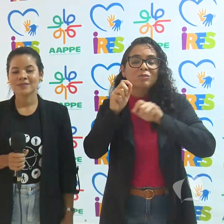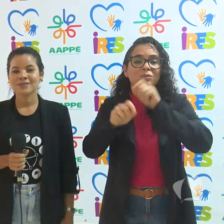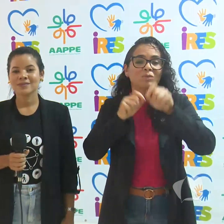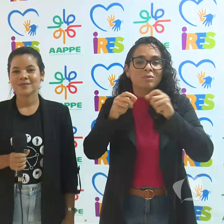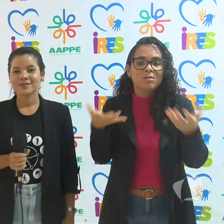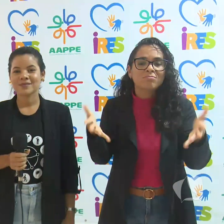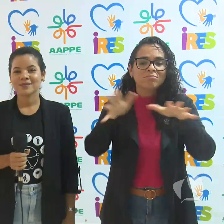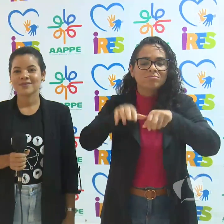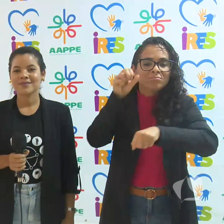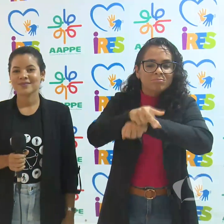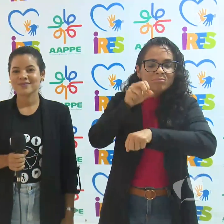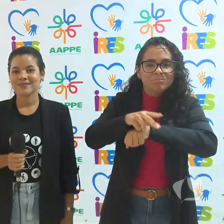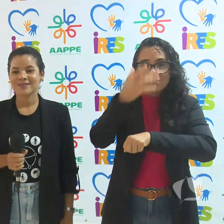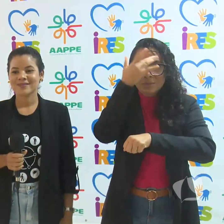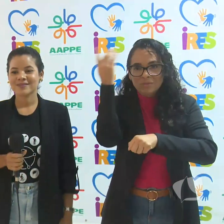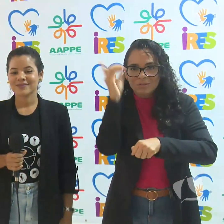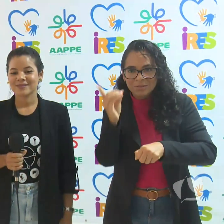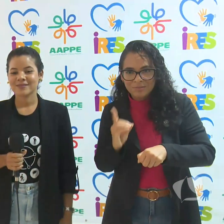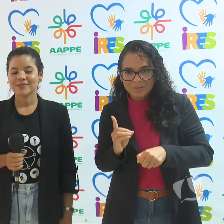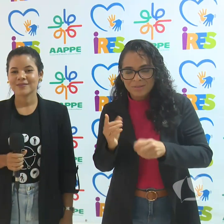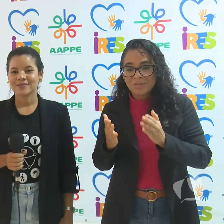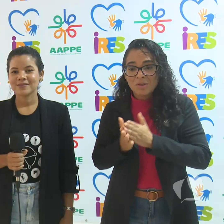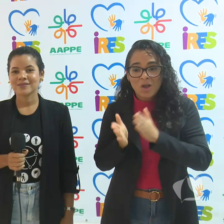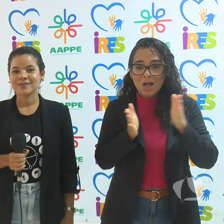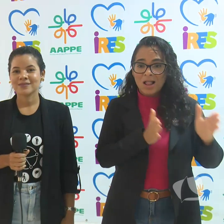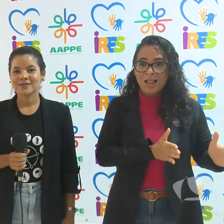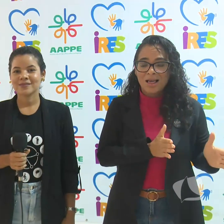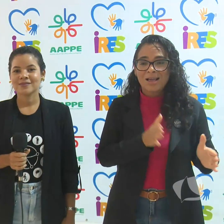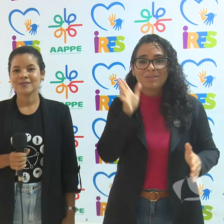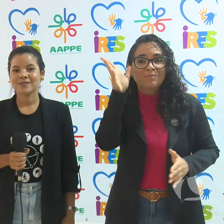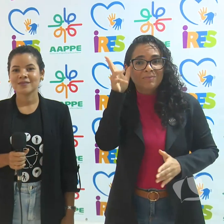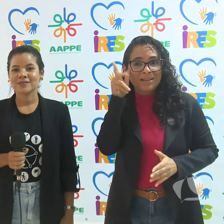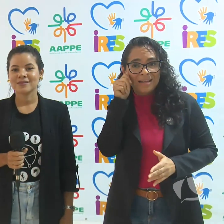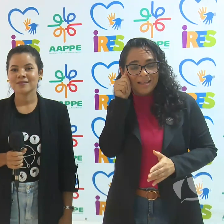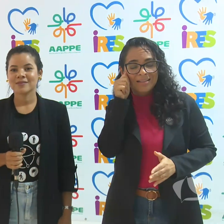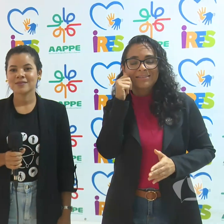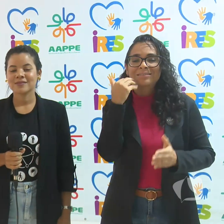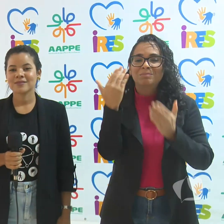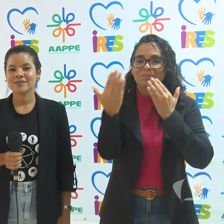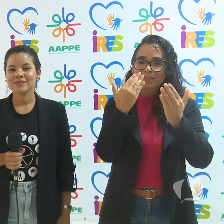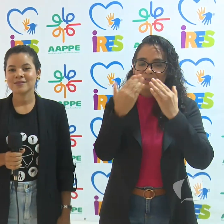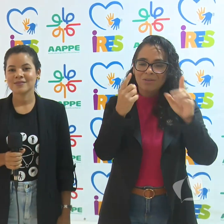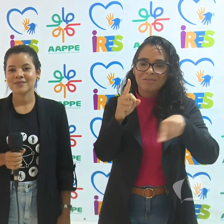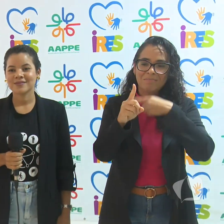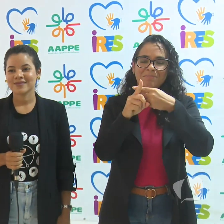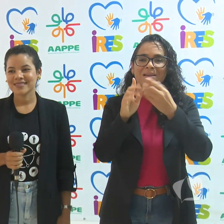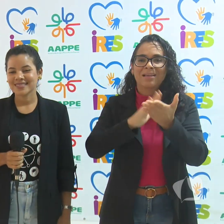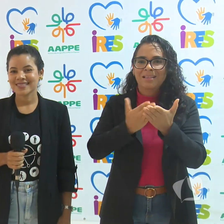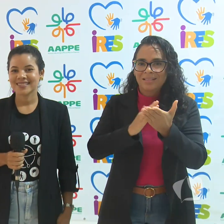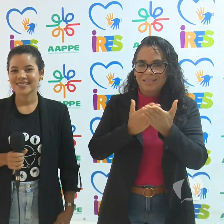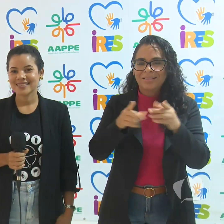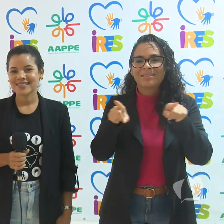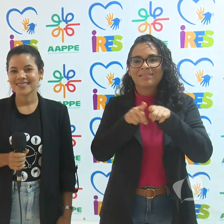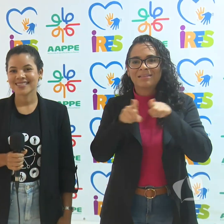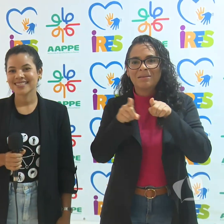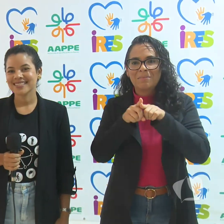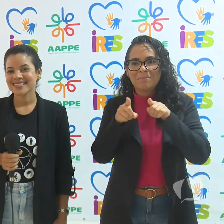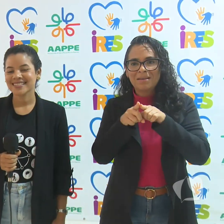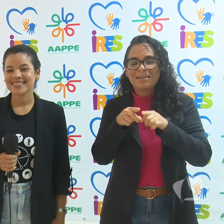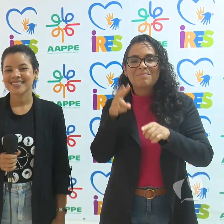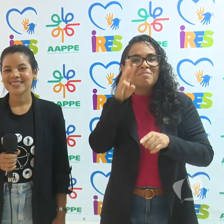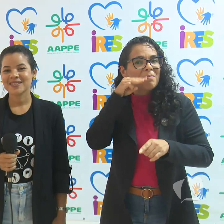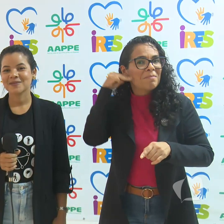empregabilidade. Estou aqui ao lado da intérprete, a psicóloga e intérprete de Libras, Aline Trindade, e de Marta Lima, que está aqui bem pertinho de